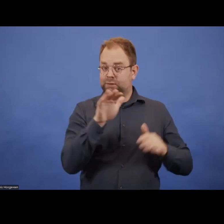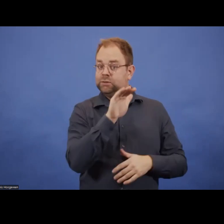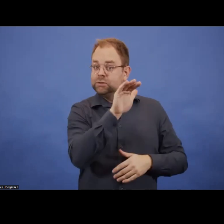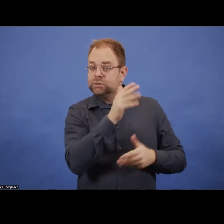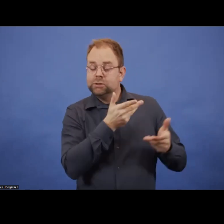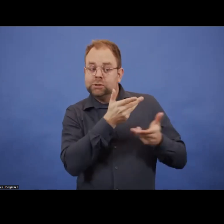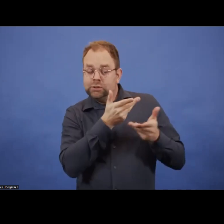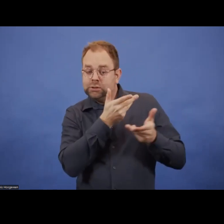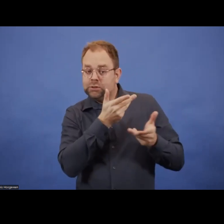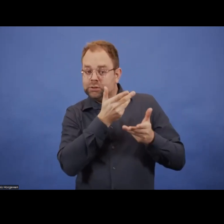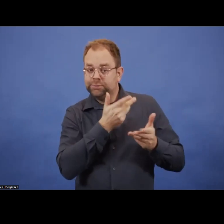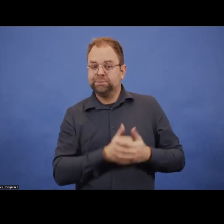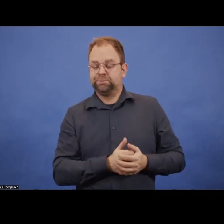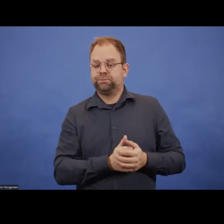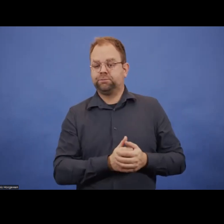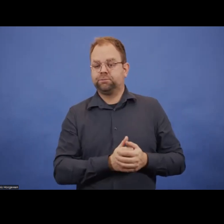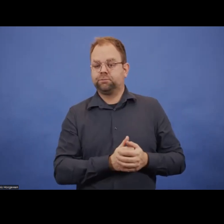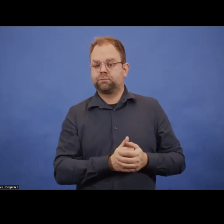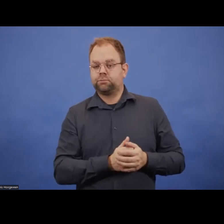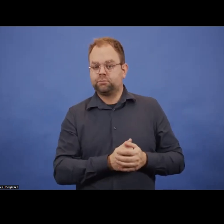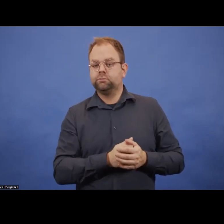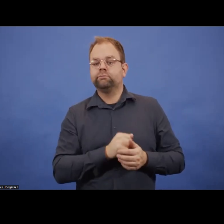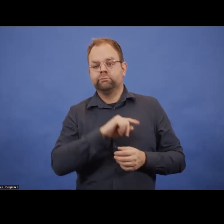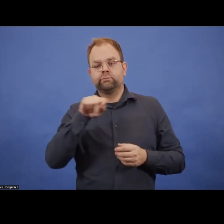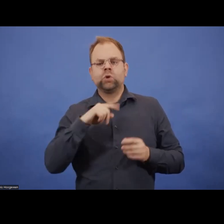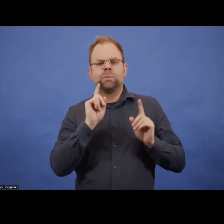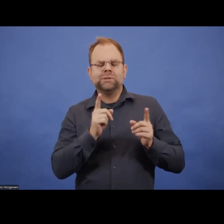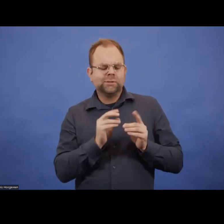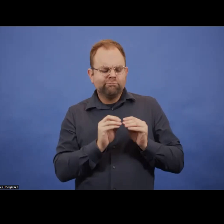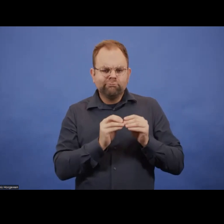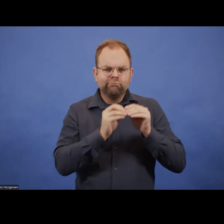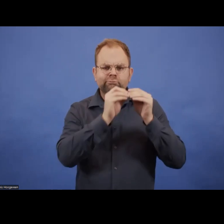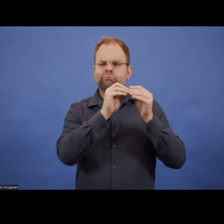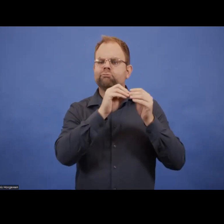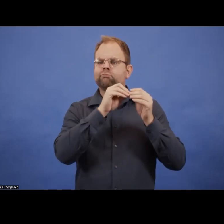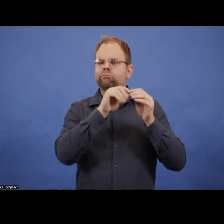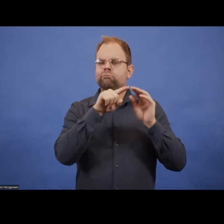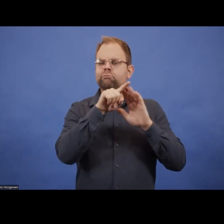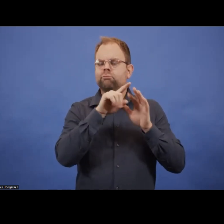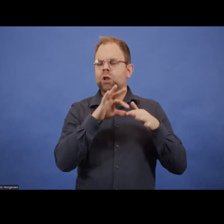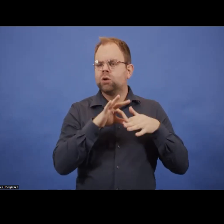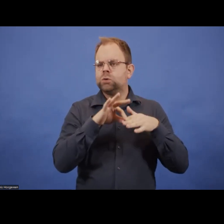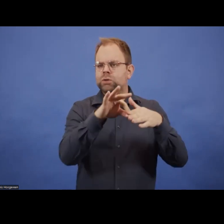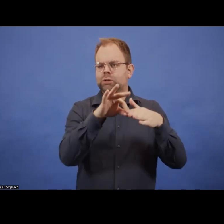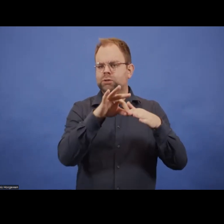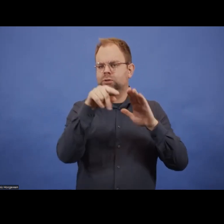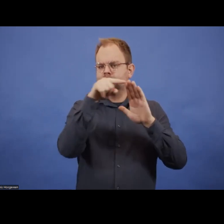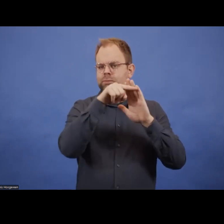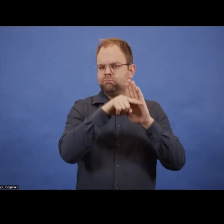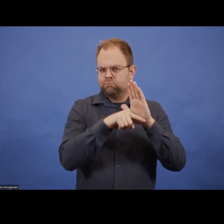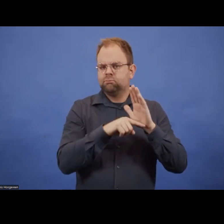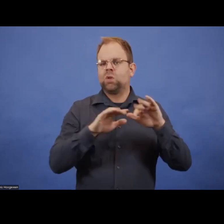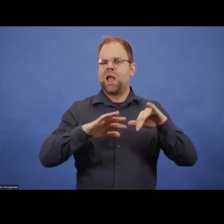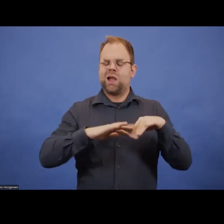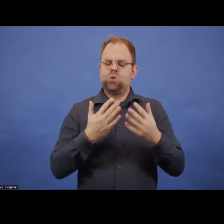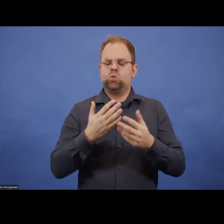ayudamos a desarrollar una guía para proveer plegados y estamos participando en el Foro